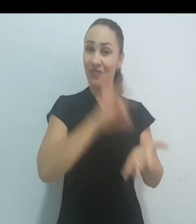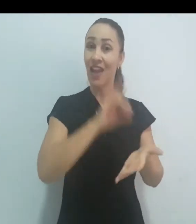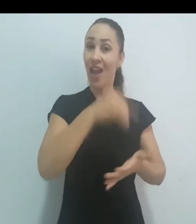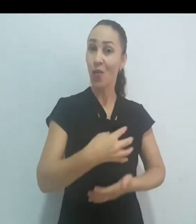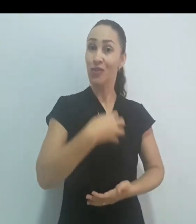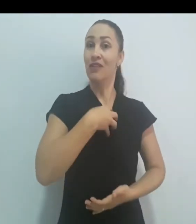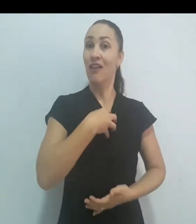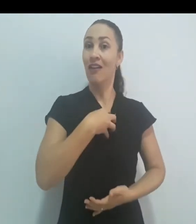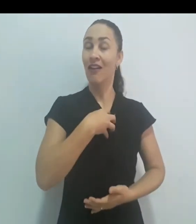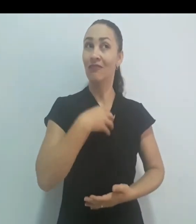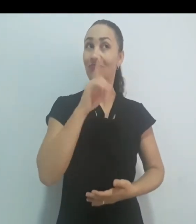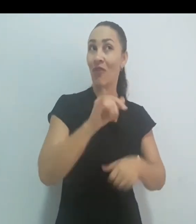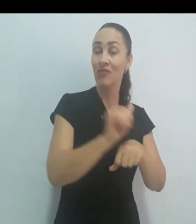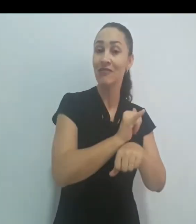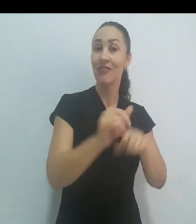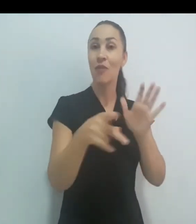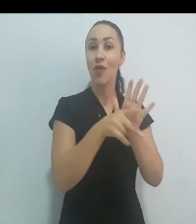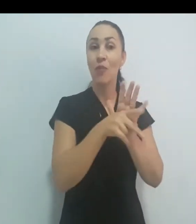porque é uma forma para que